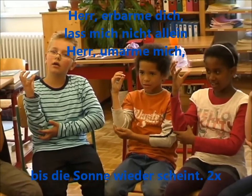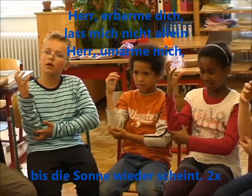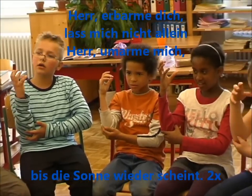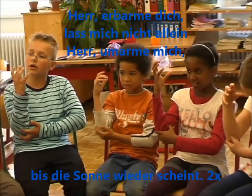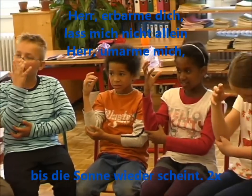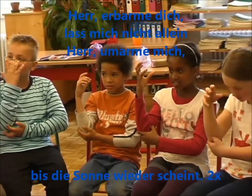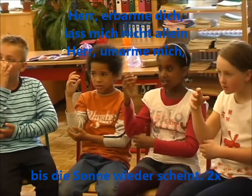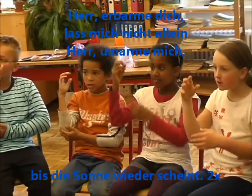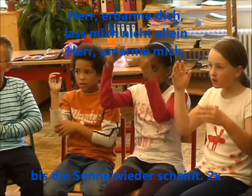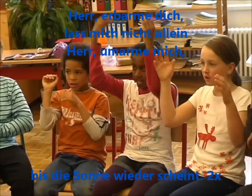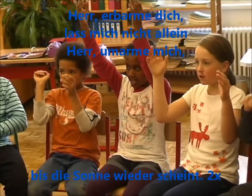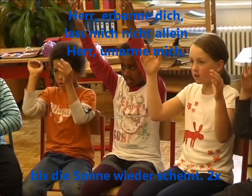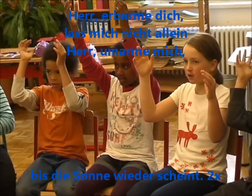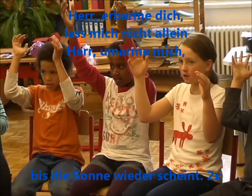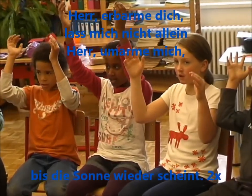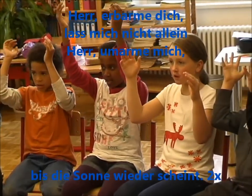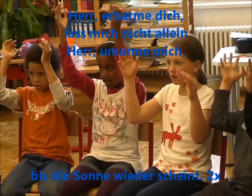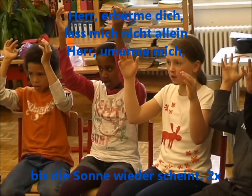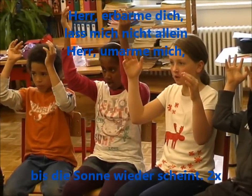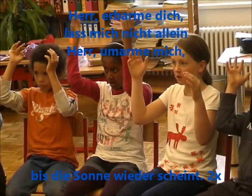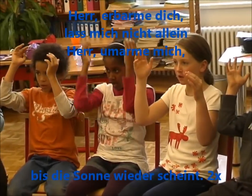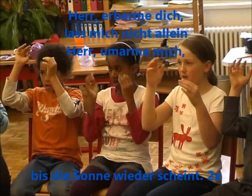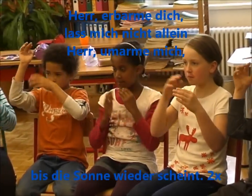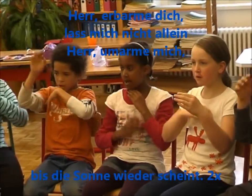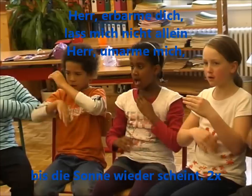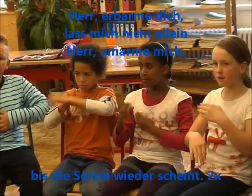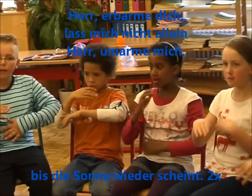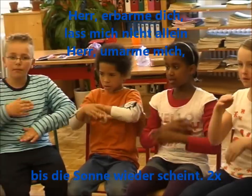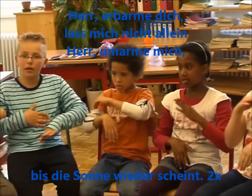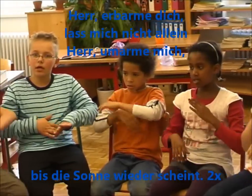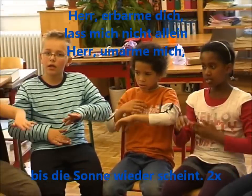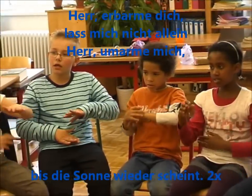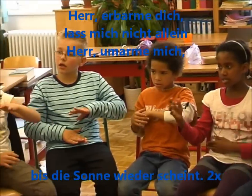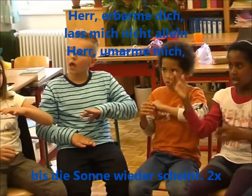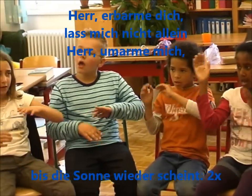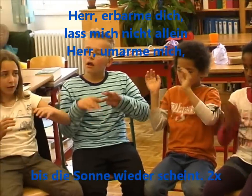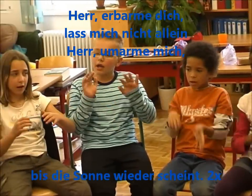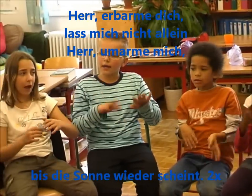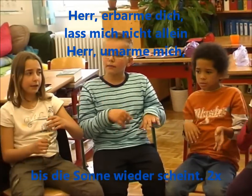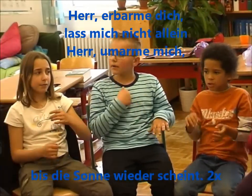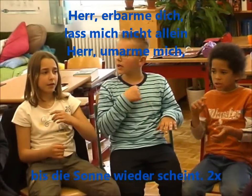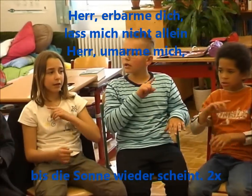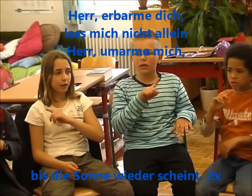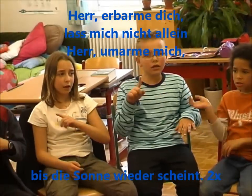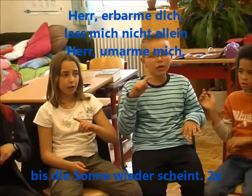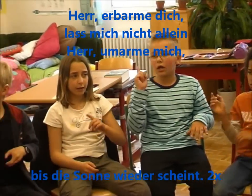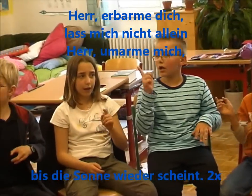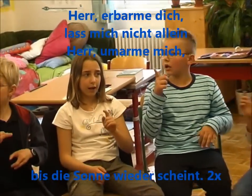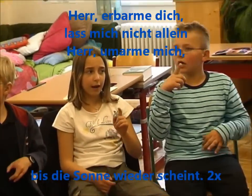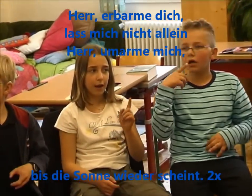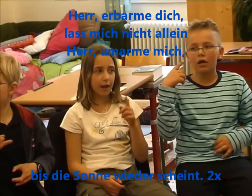Herr, umhagel dich, lass mich nicht allein,